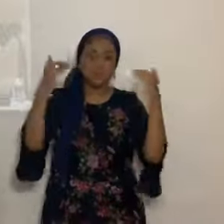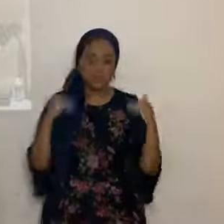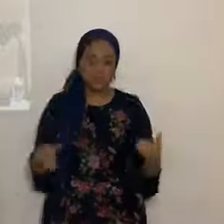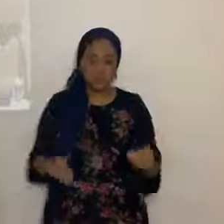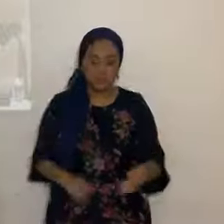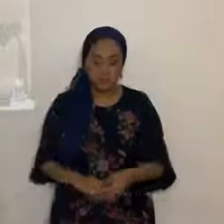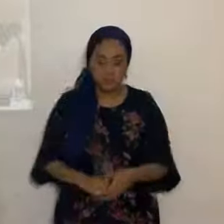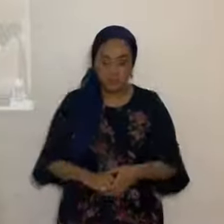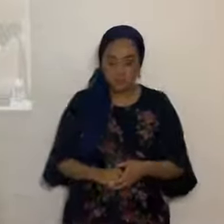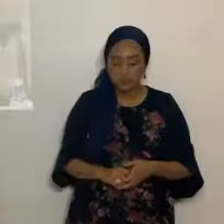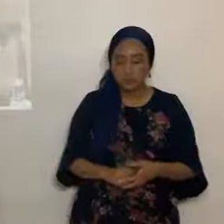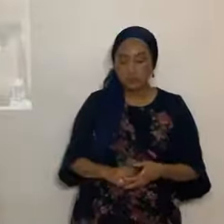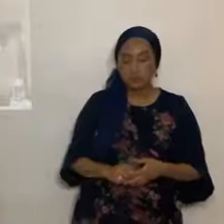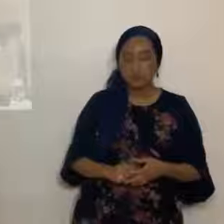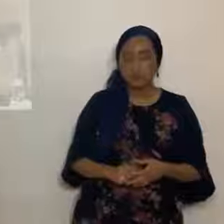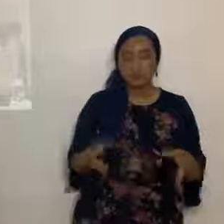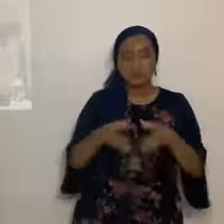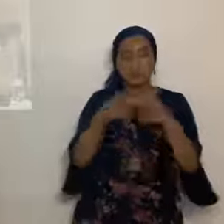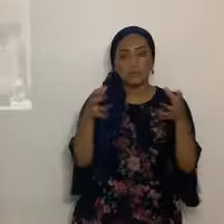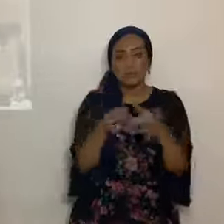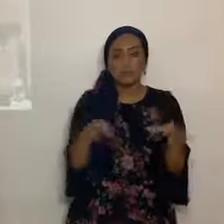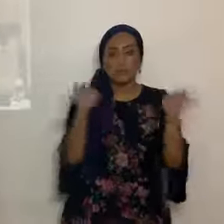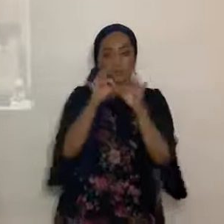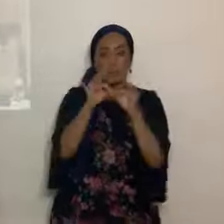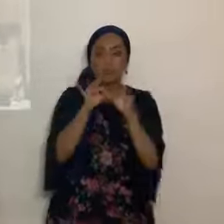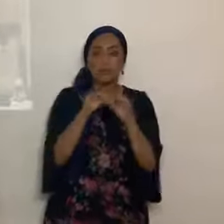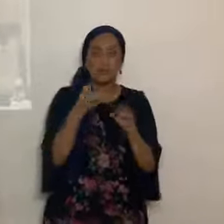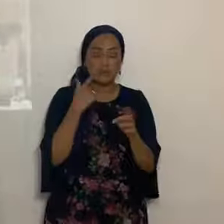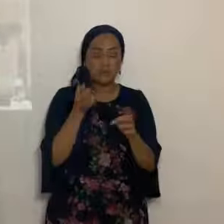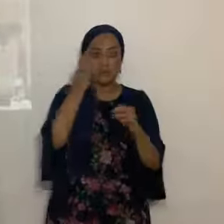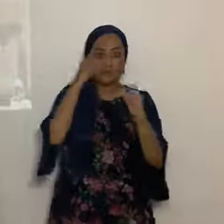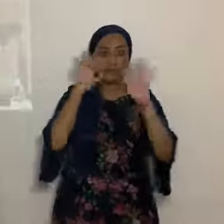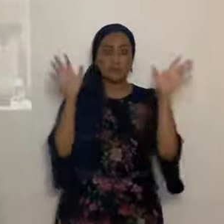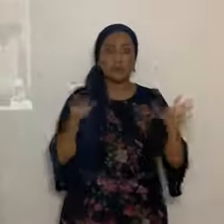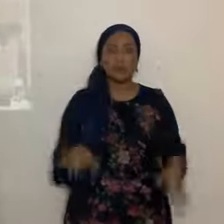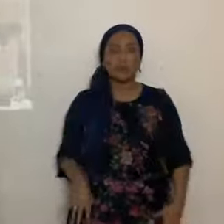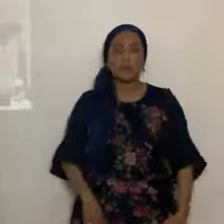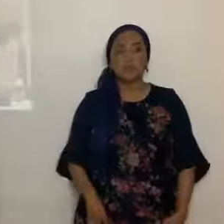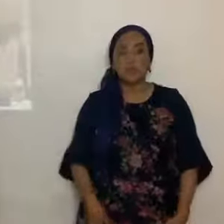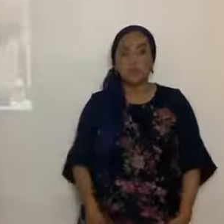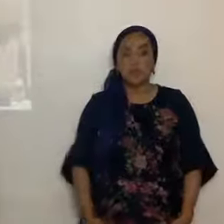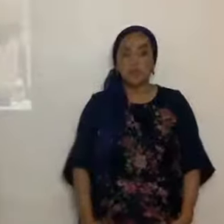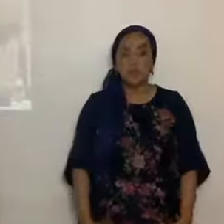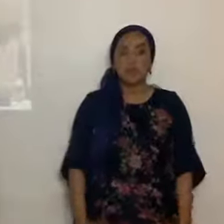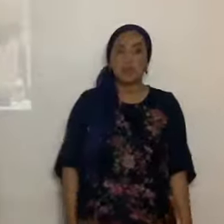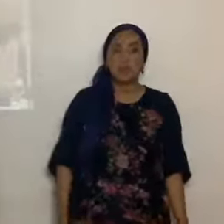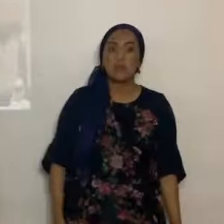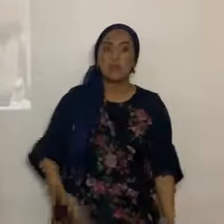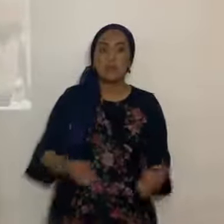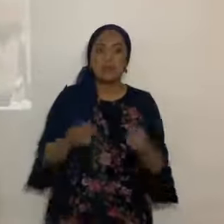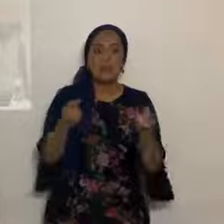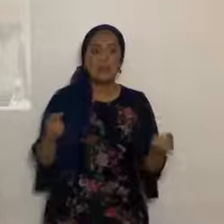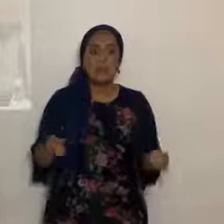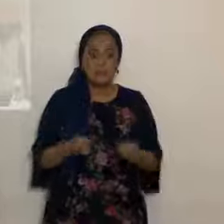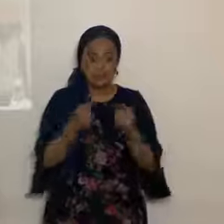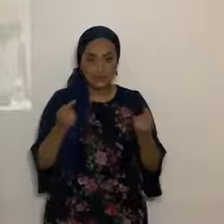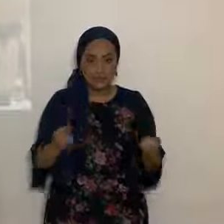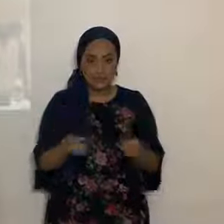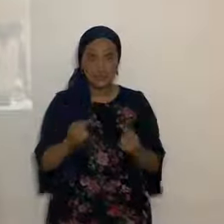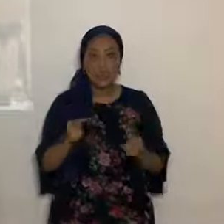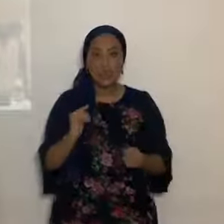siguiente. Esto es muy importante hasta como para tomar aire. Miren, el pecado